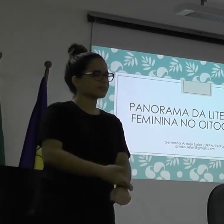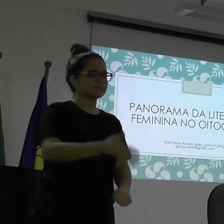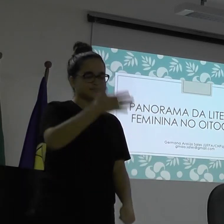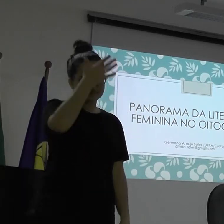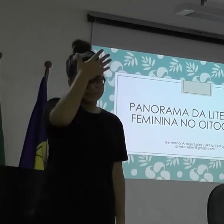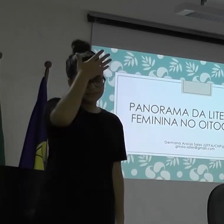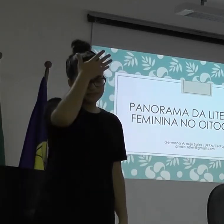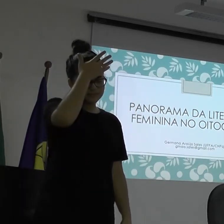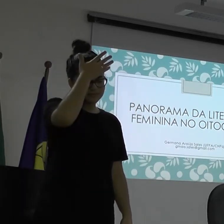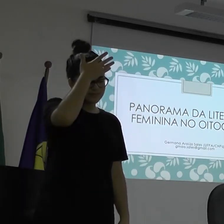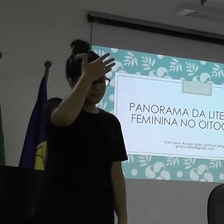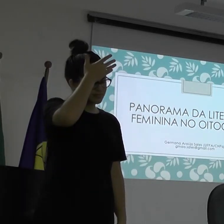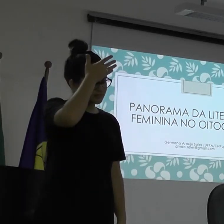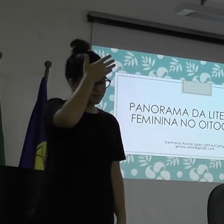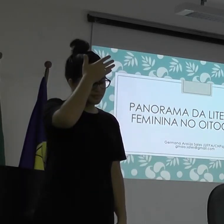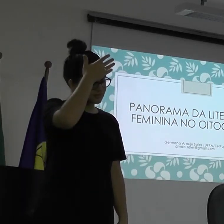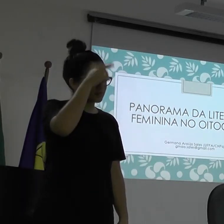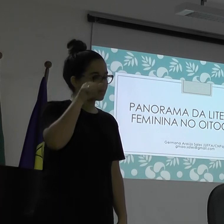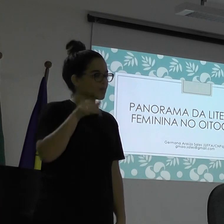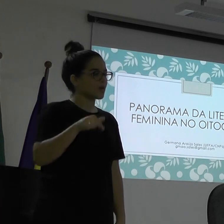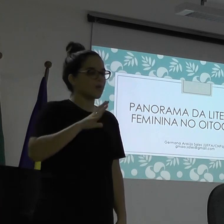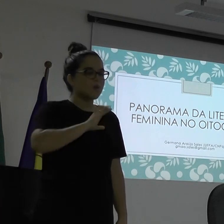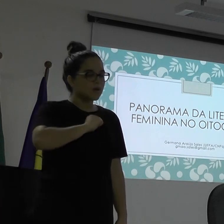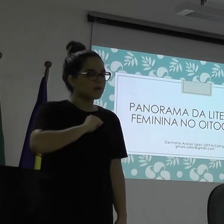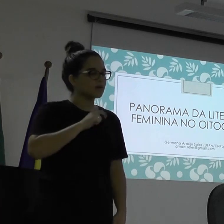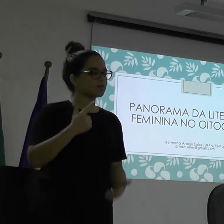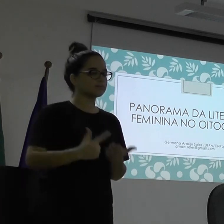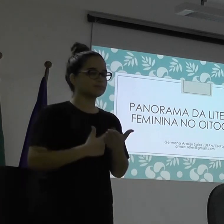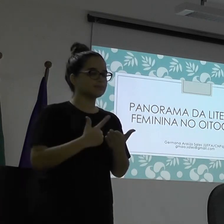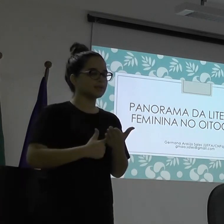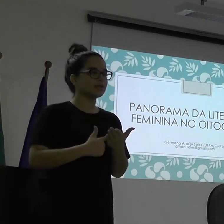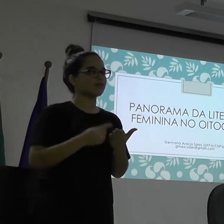Ai, gente, escrevi agora e eu acabei de receber esse livro.